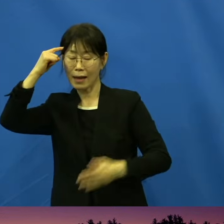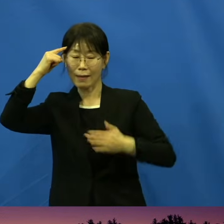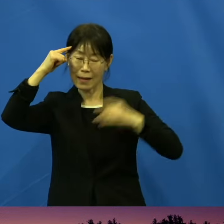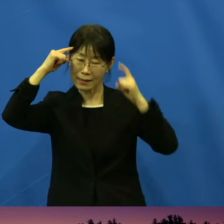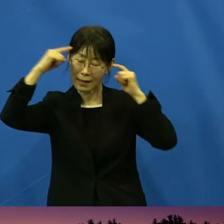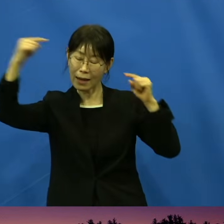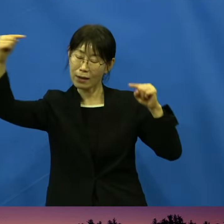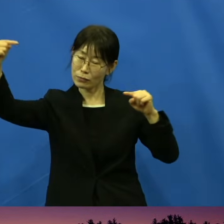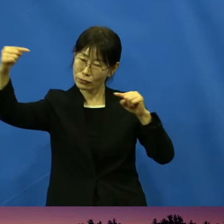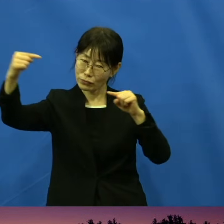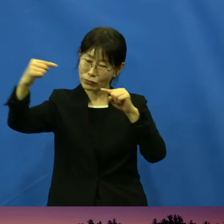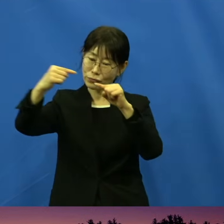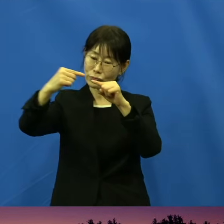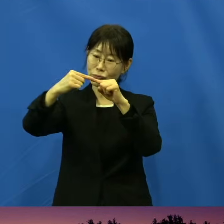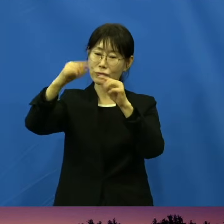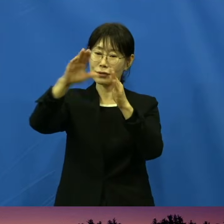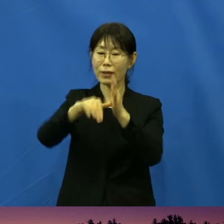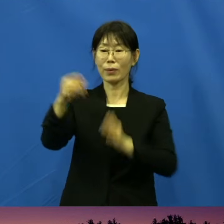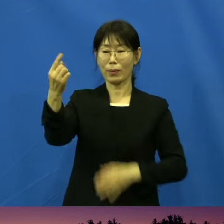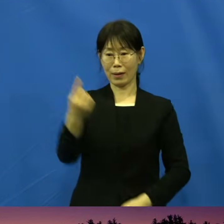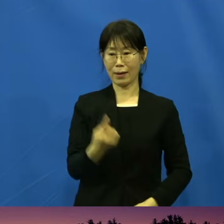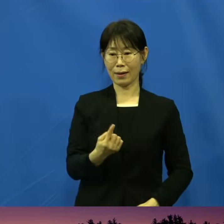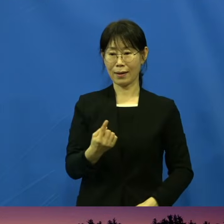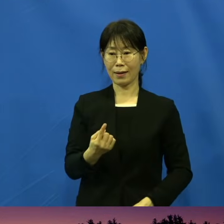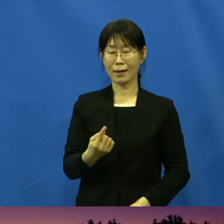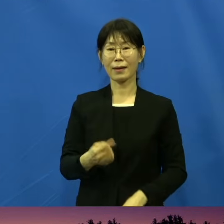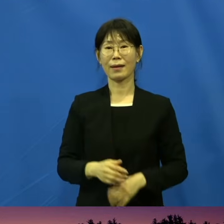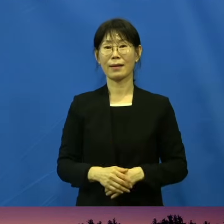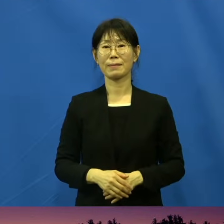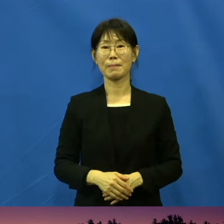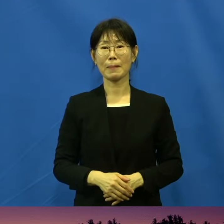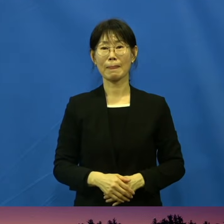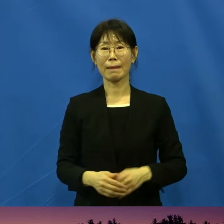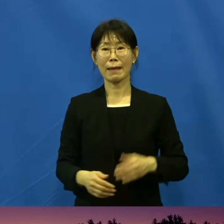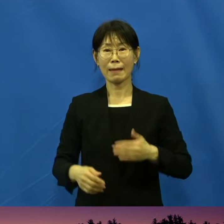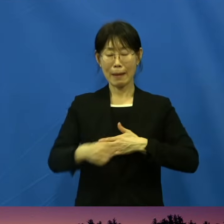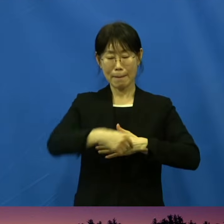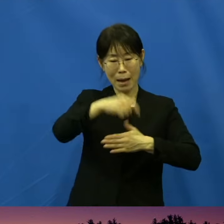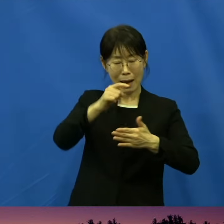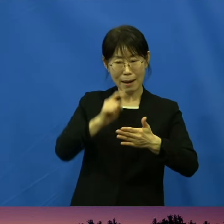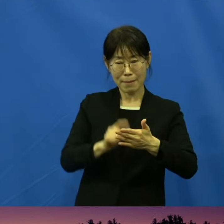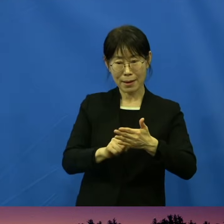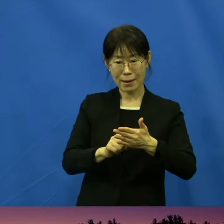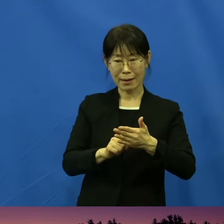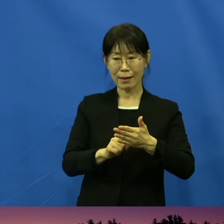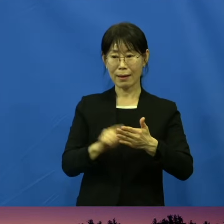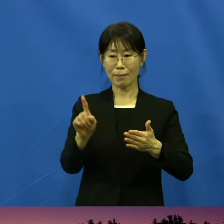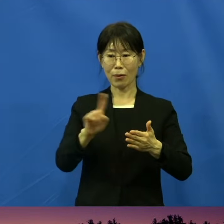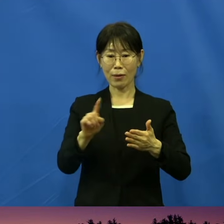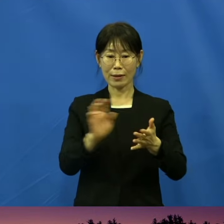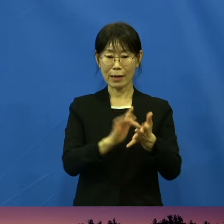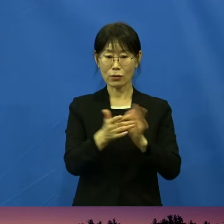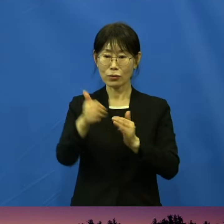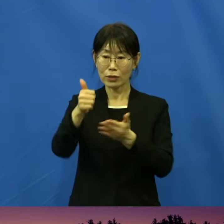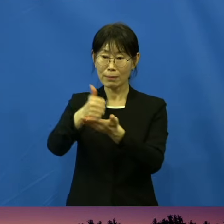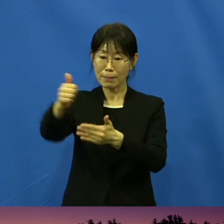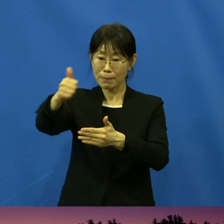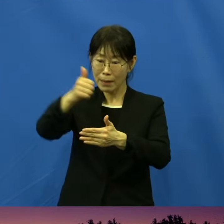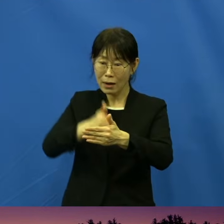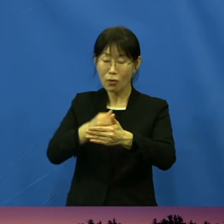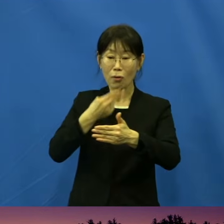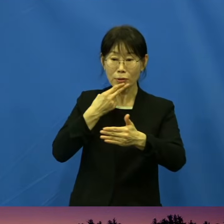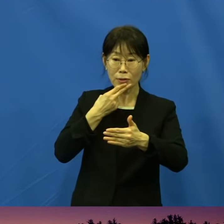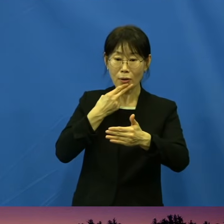이전에는 갈등이 많았어요. 갈등이 부딪히었어요. 그러니까 내 마음에 평안이 없었어요. 그런데 어느 순간